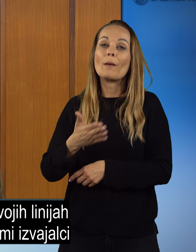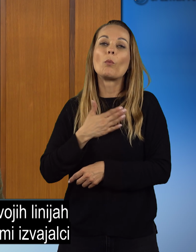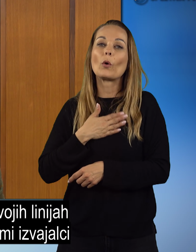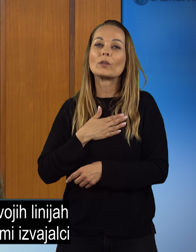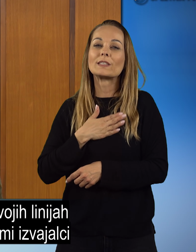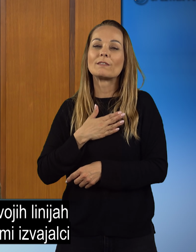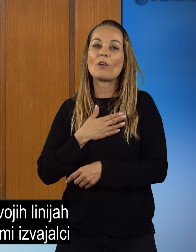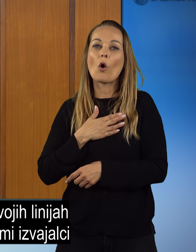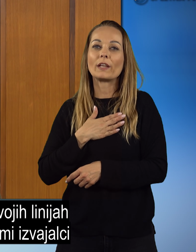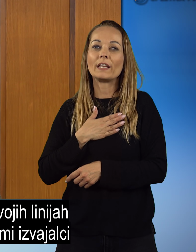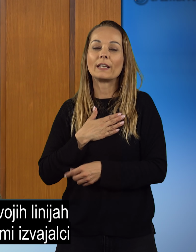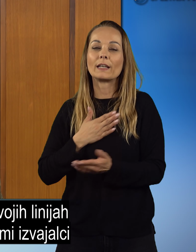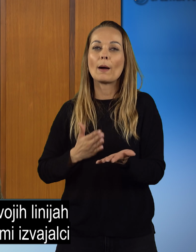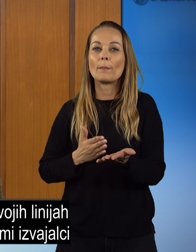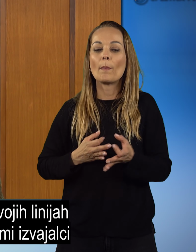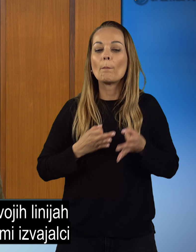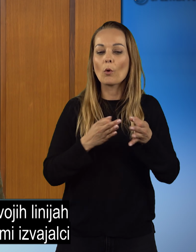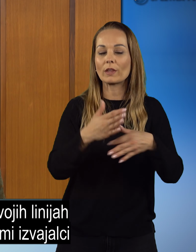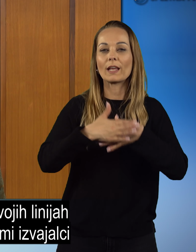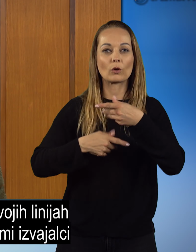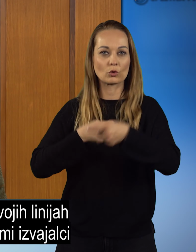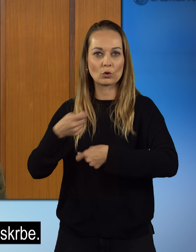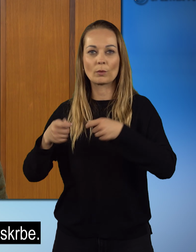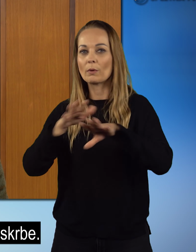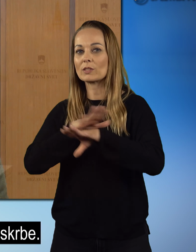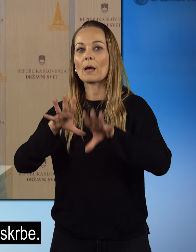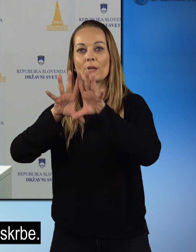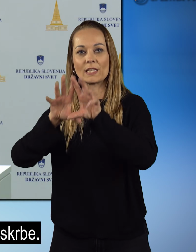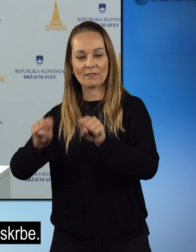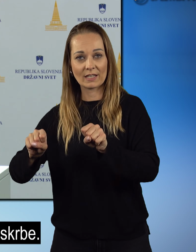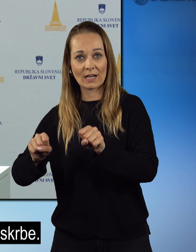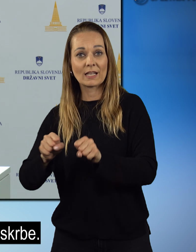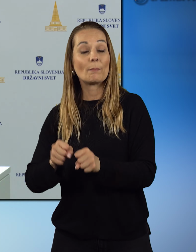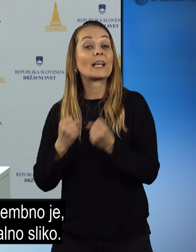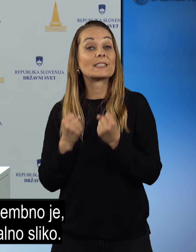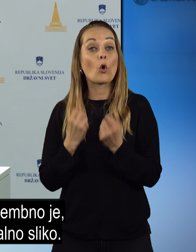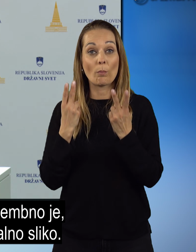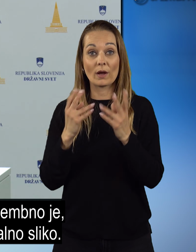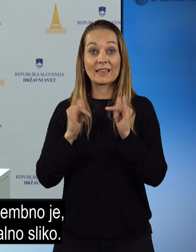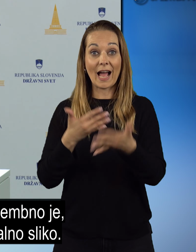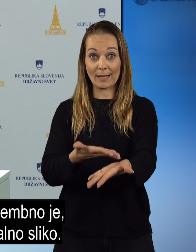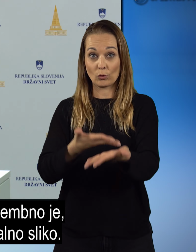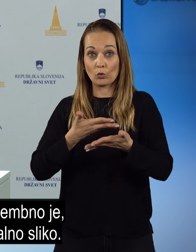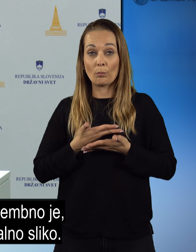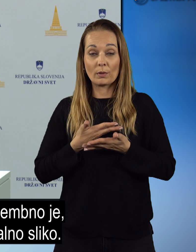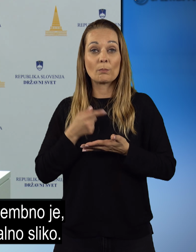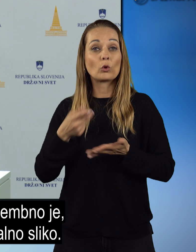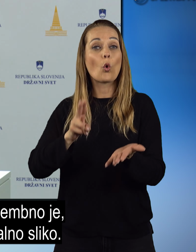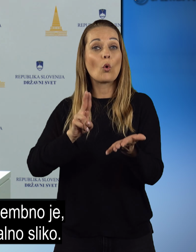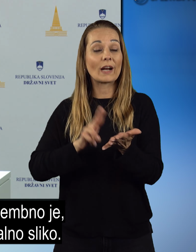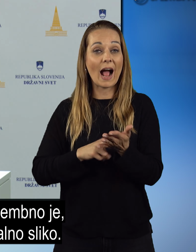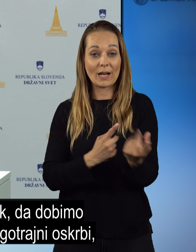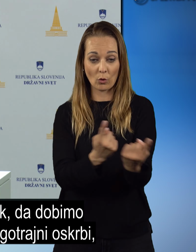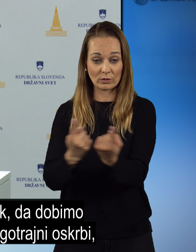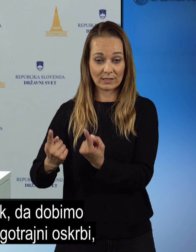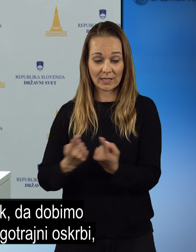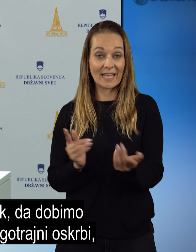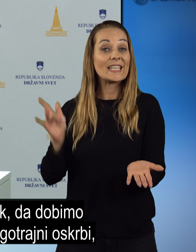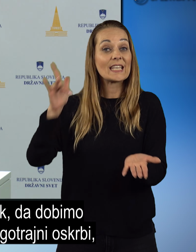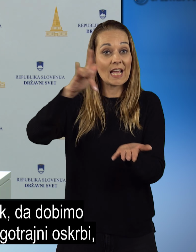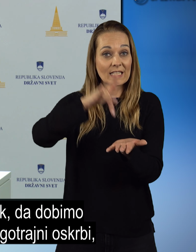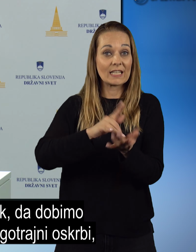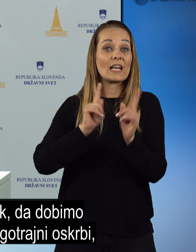svojih linijah seveda sodelujemo z vsemi izvajalci dolgotrajne oskrbe, ampak zelo pomembno je res, da dobimo to realno sliko, ker cilj